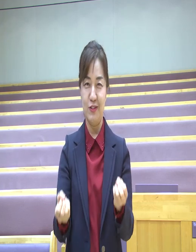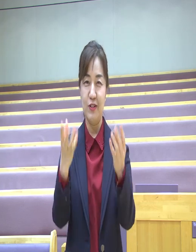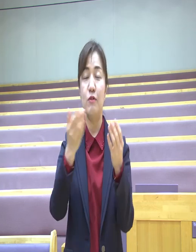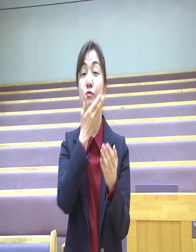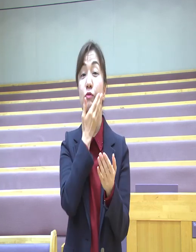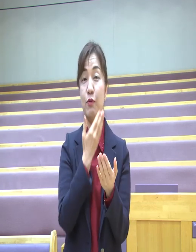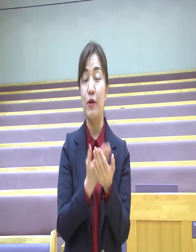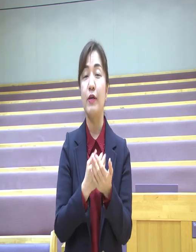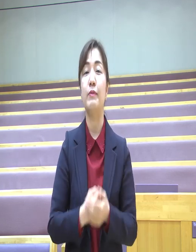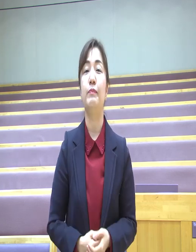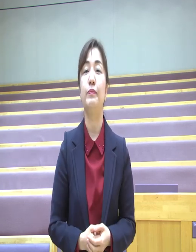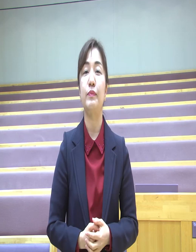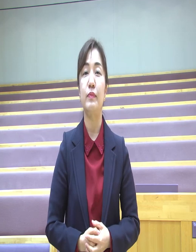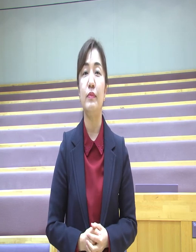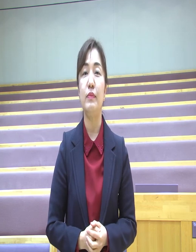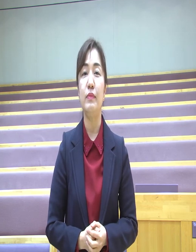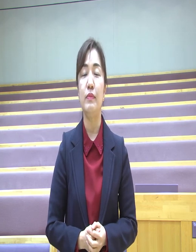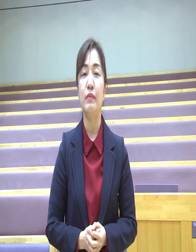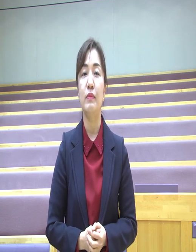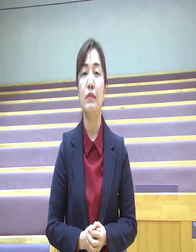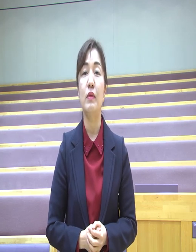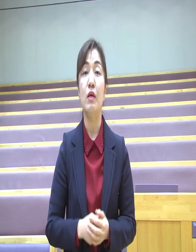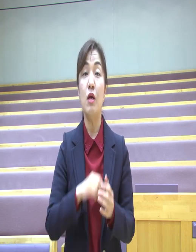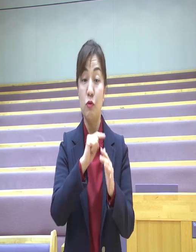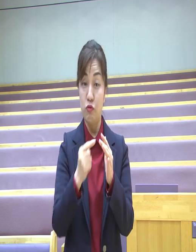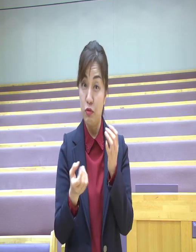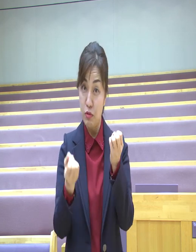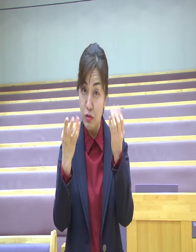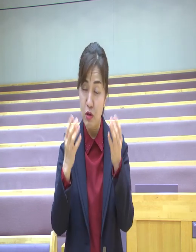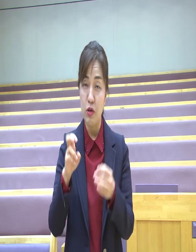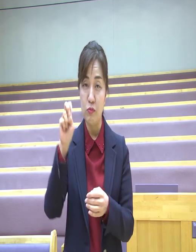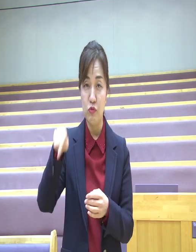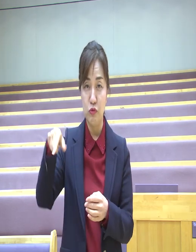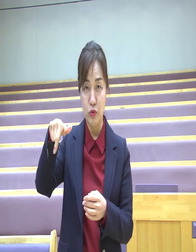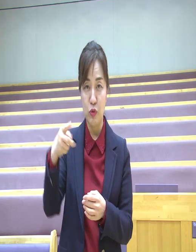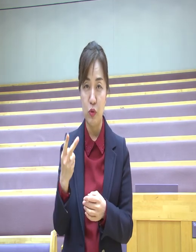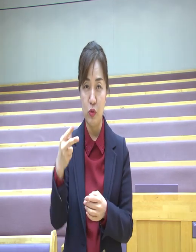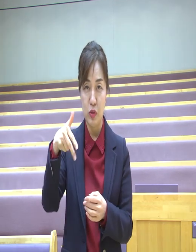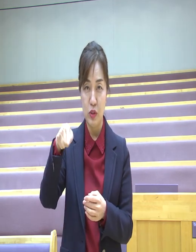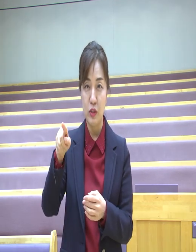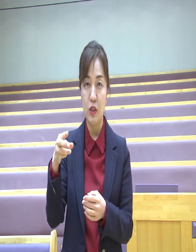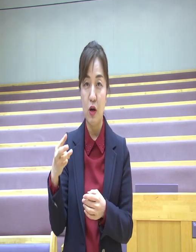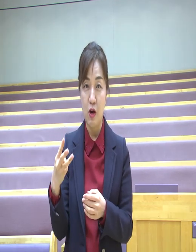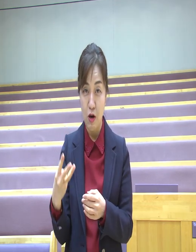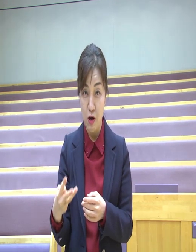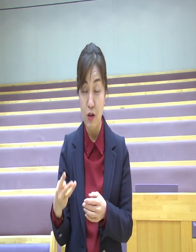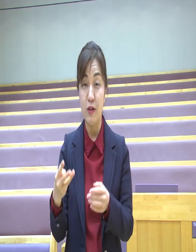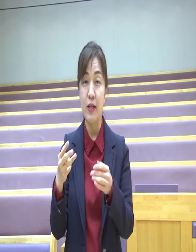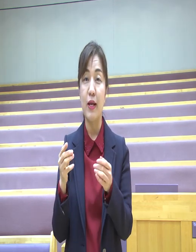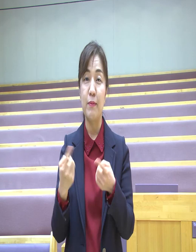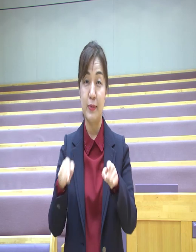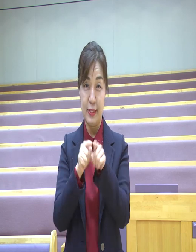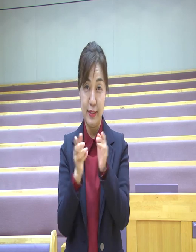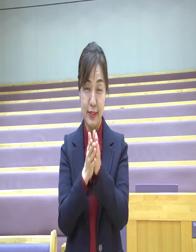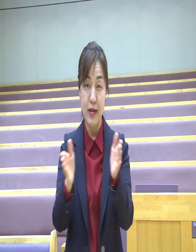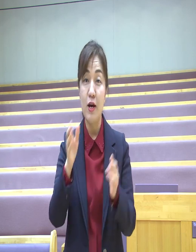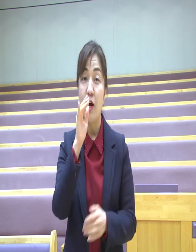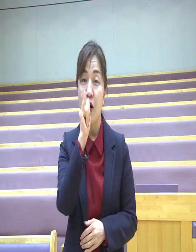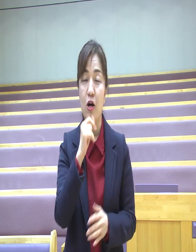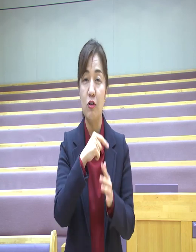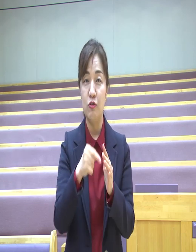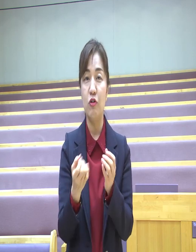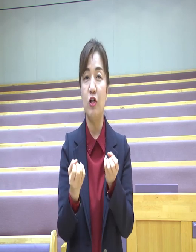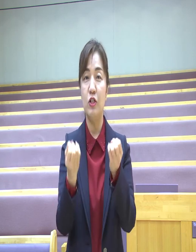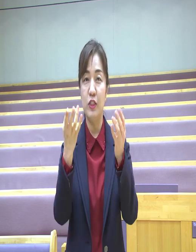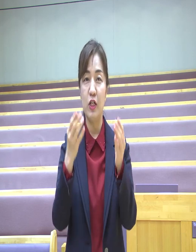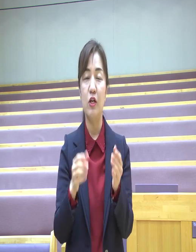바로 유월절입니다. 물론 유월절은 무교절과 함께 시작하게 되죠.